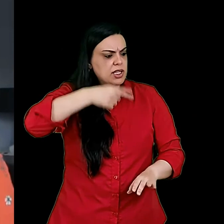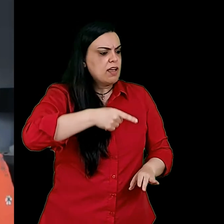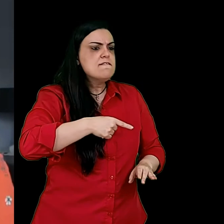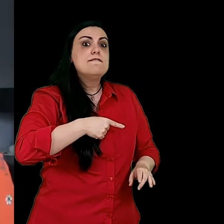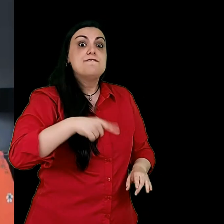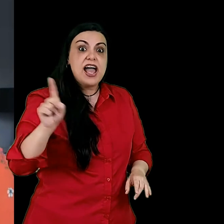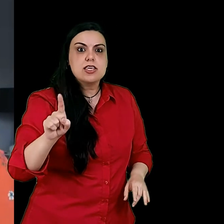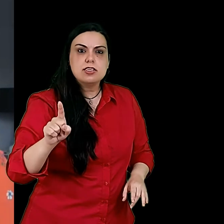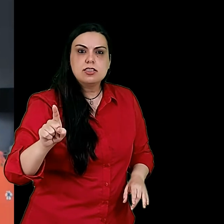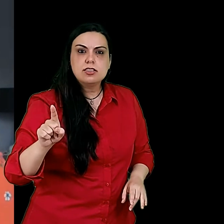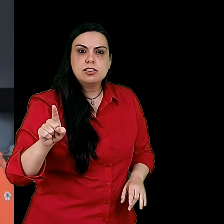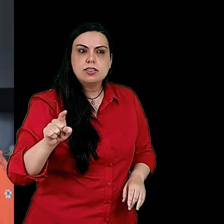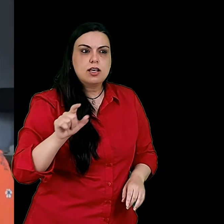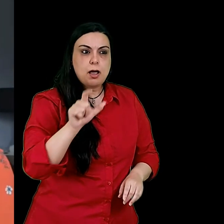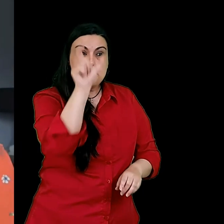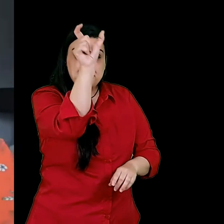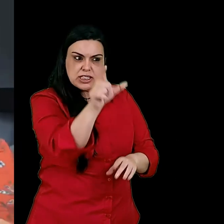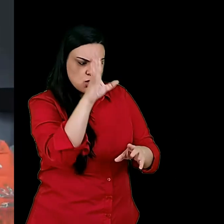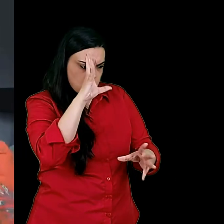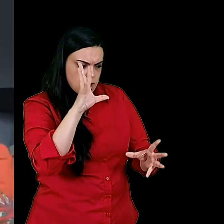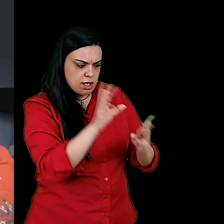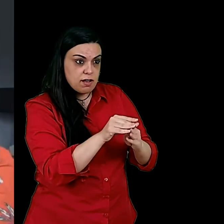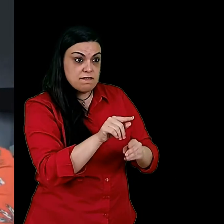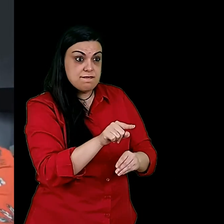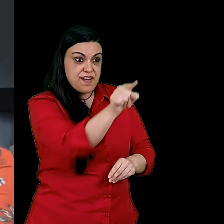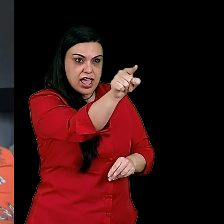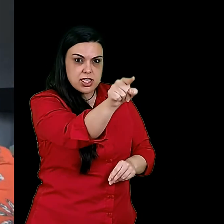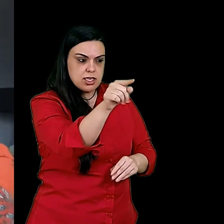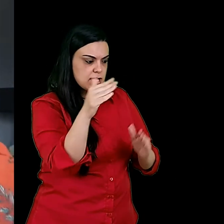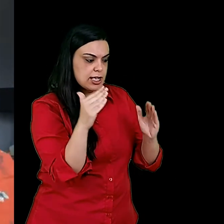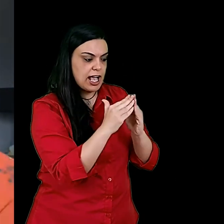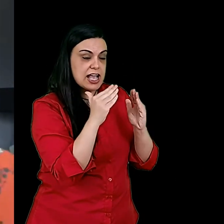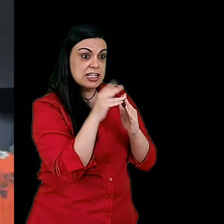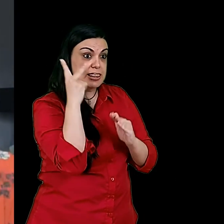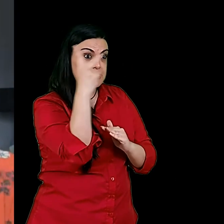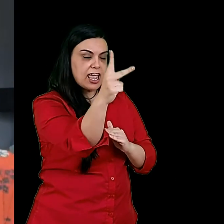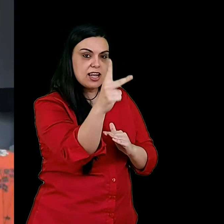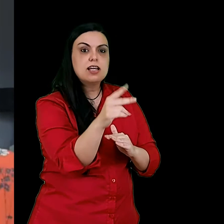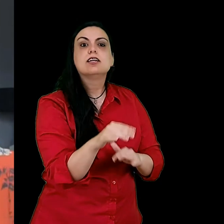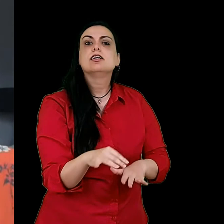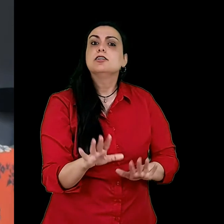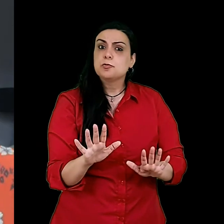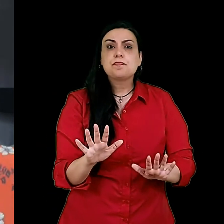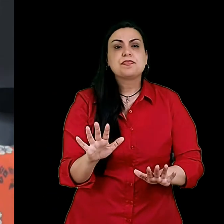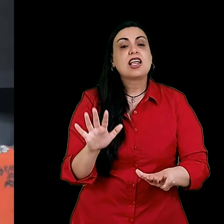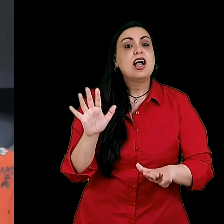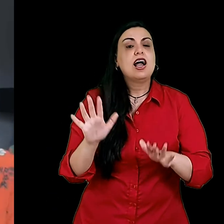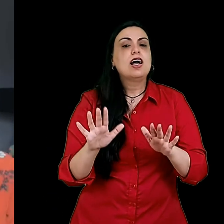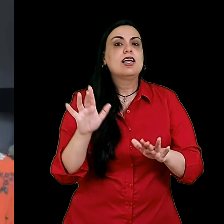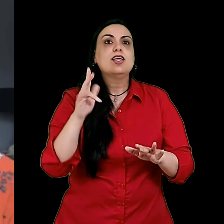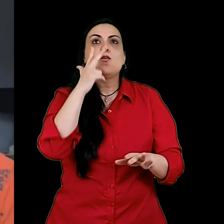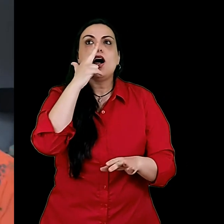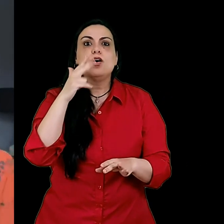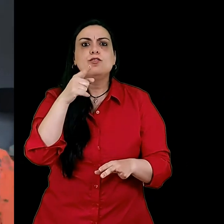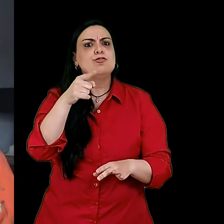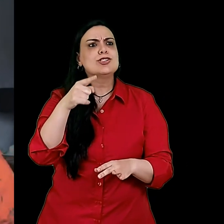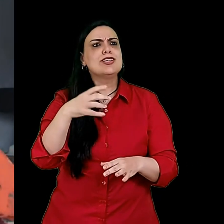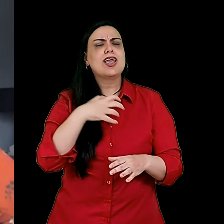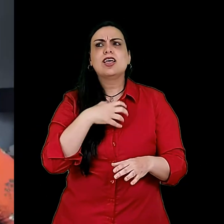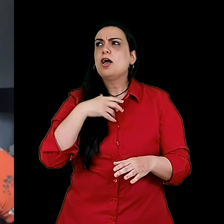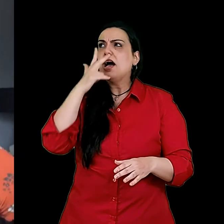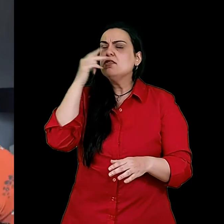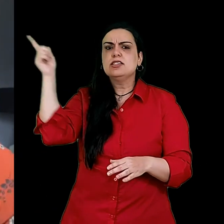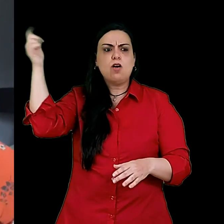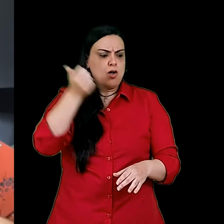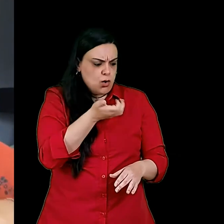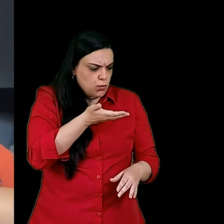essa pessoa, ele diz assim, vai lá em tal pessoa, vai na casa de tal pessoa. Às vezes não